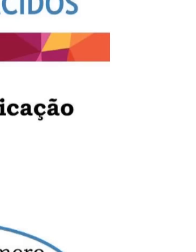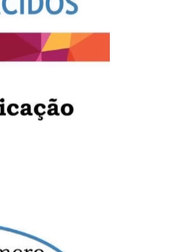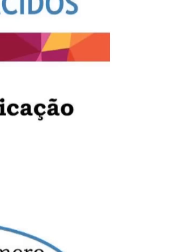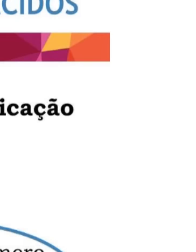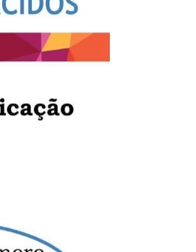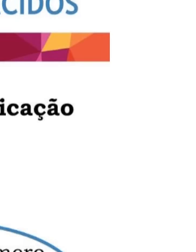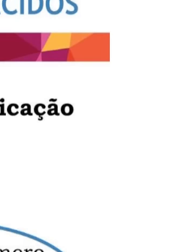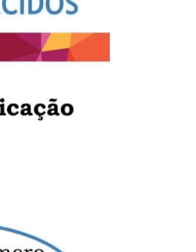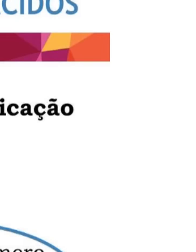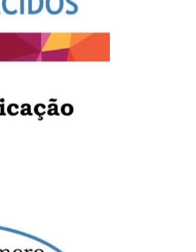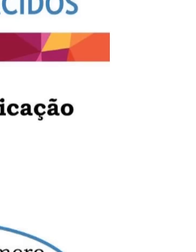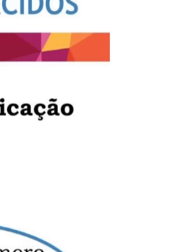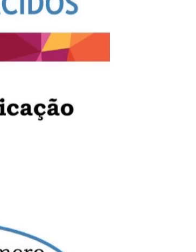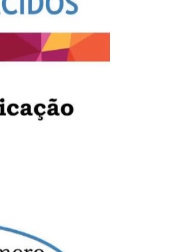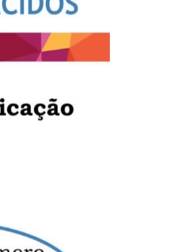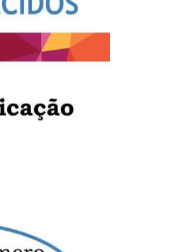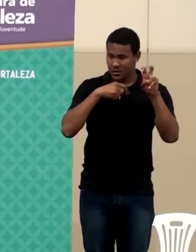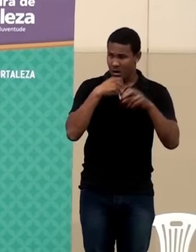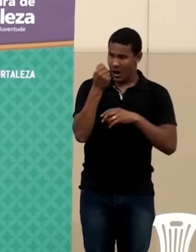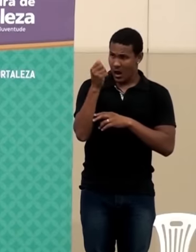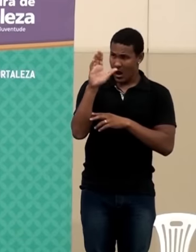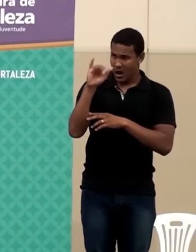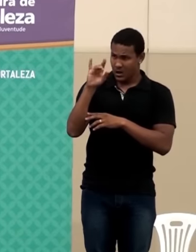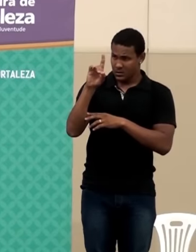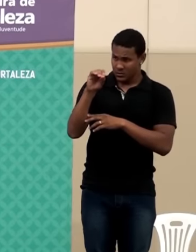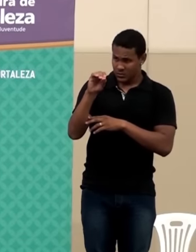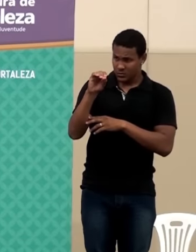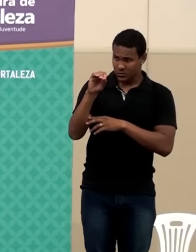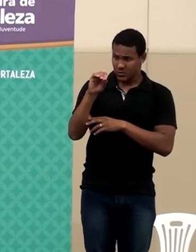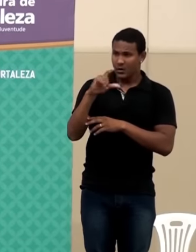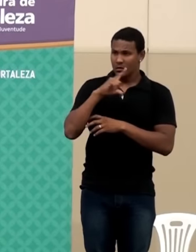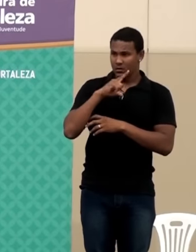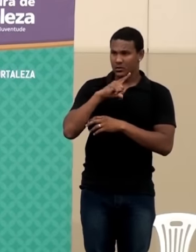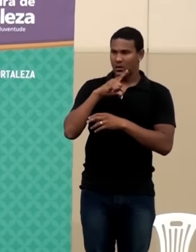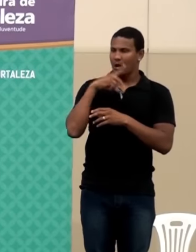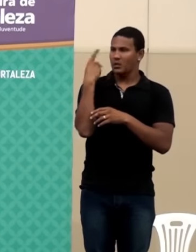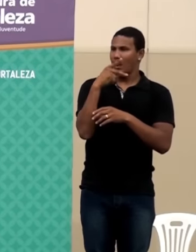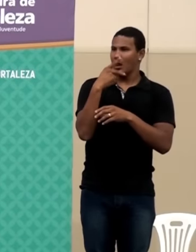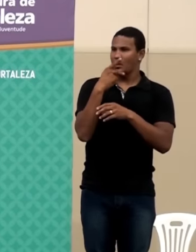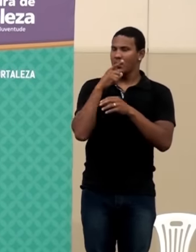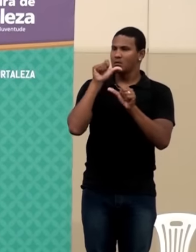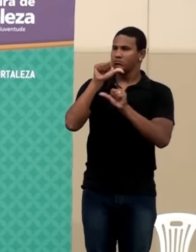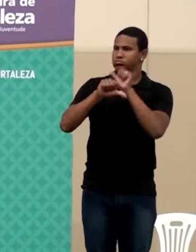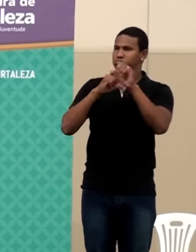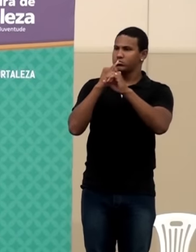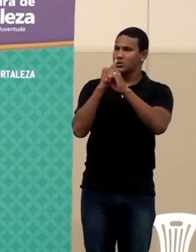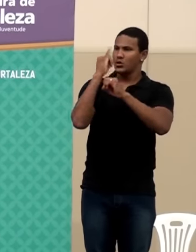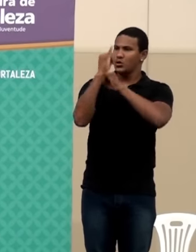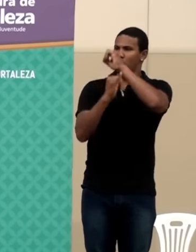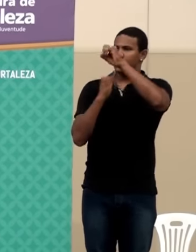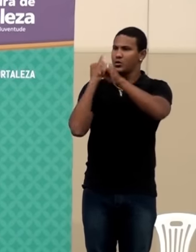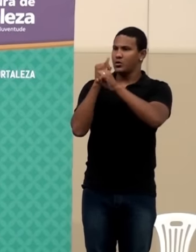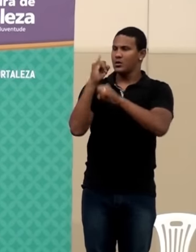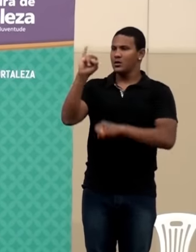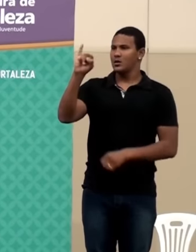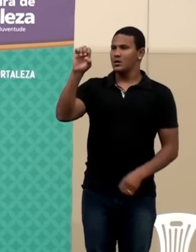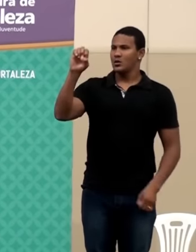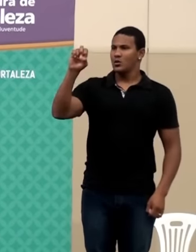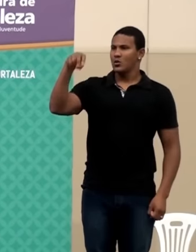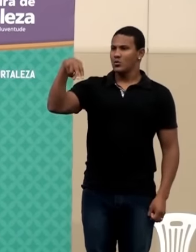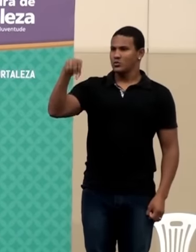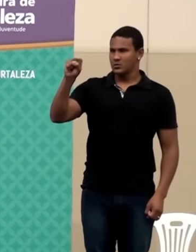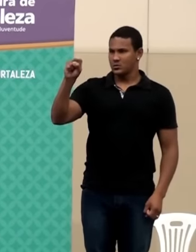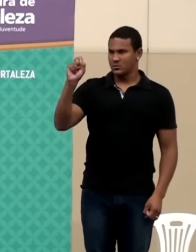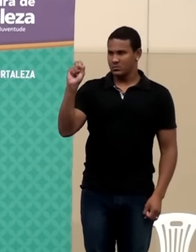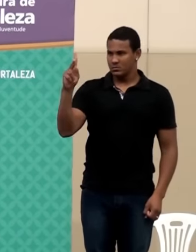mais cedo, que os ácidos eles sofrem processo de ionização, tá? Então, dependendo do número de hidrogênios que o